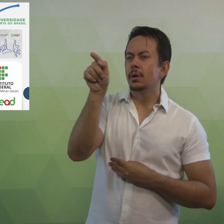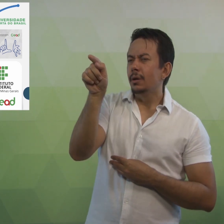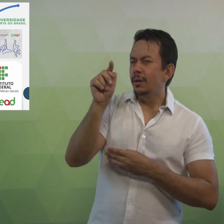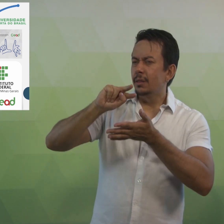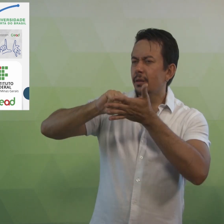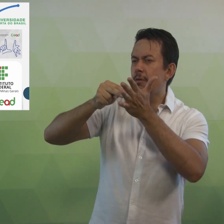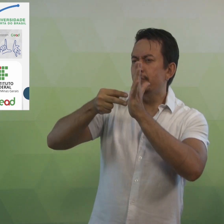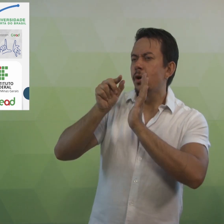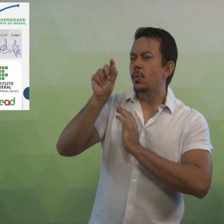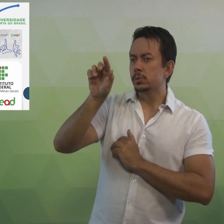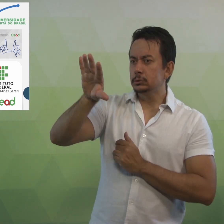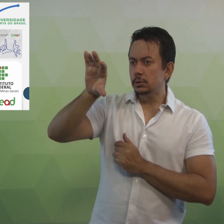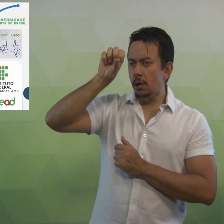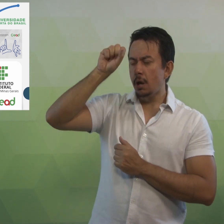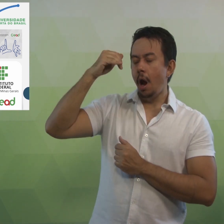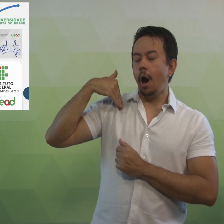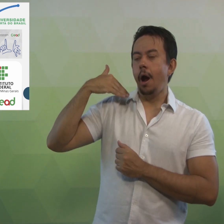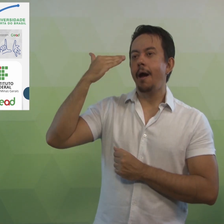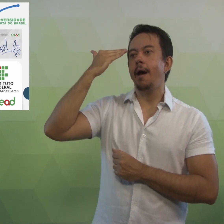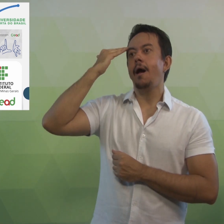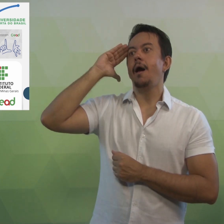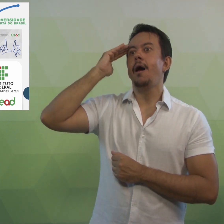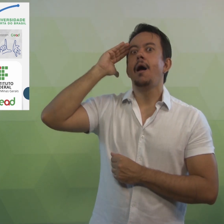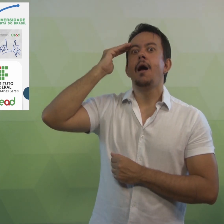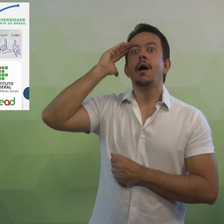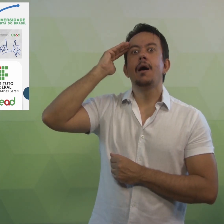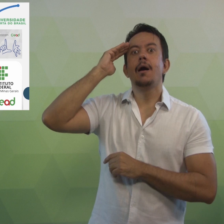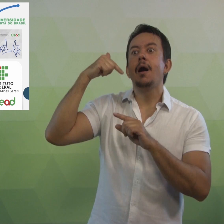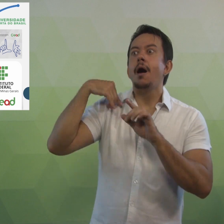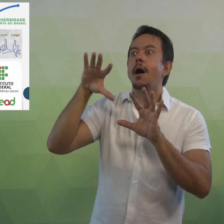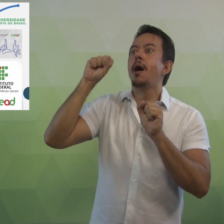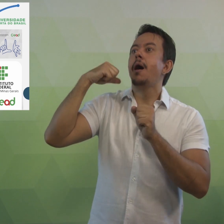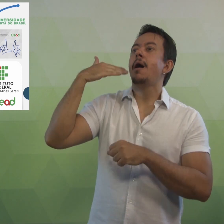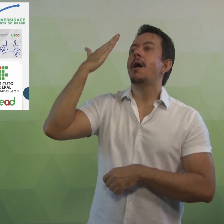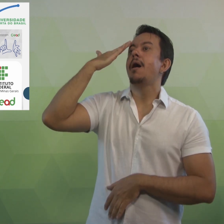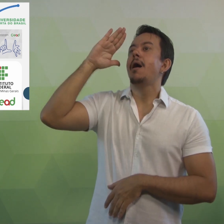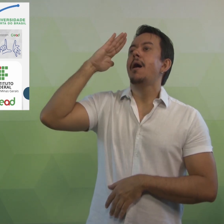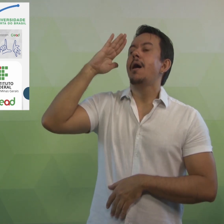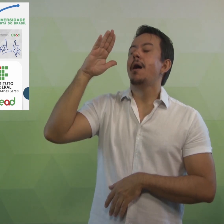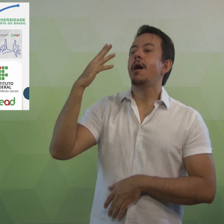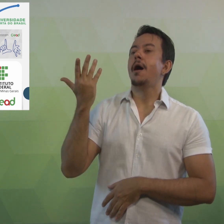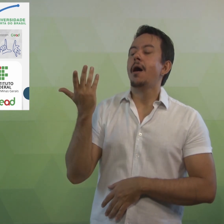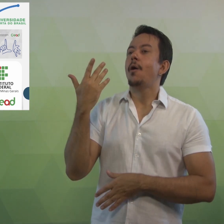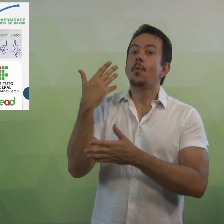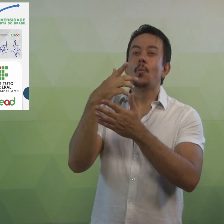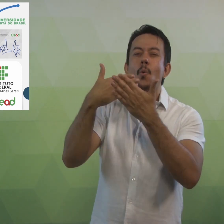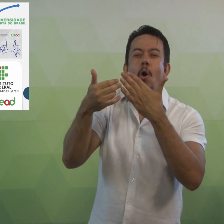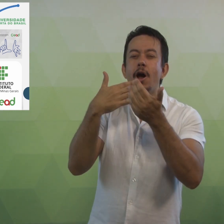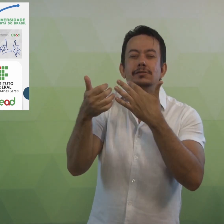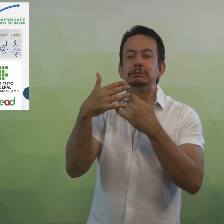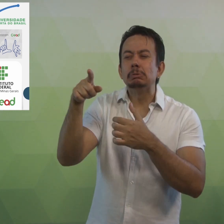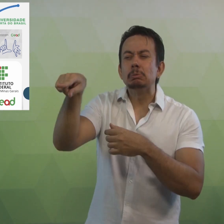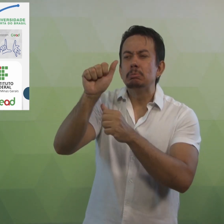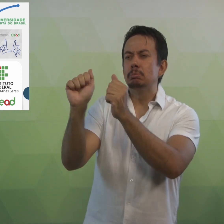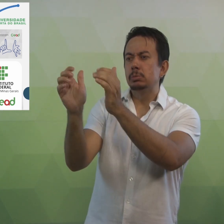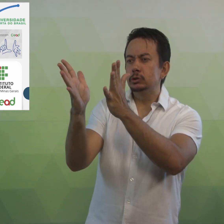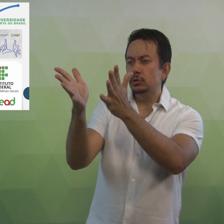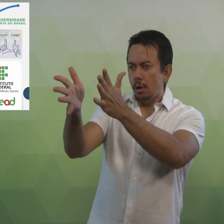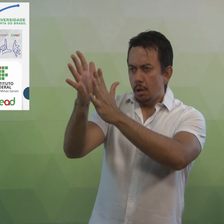Temos a interpretação, que é o significado das palavras, quando você compreende o significado daquela palavra, o